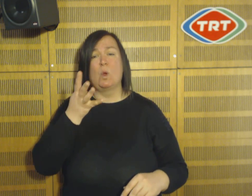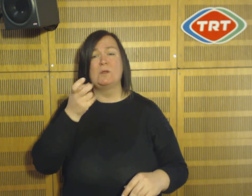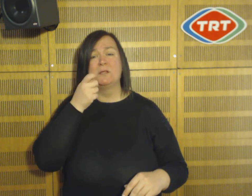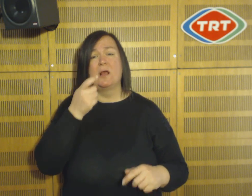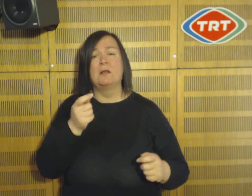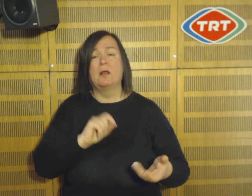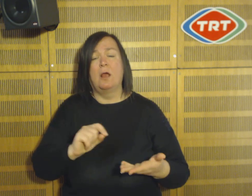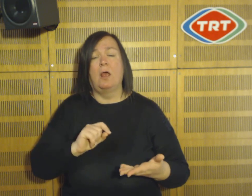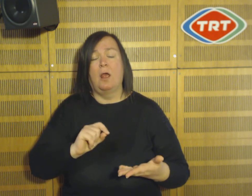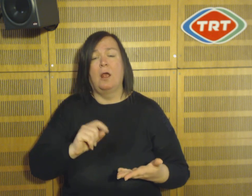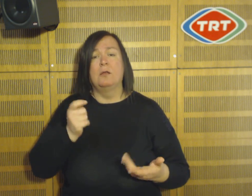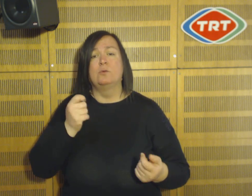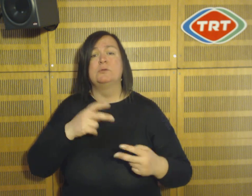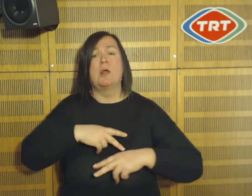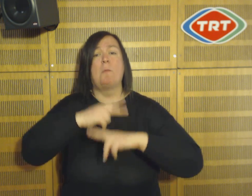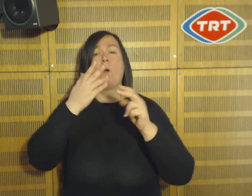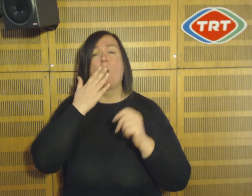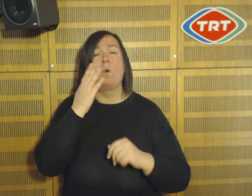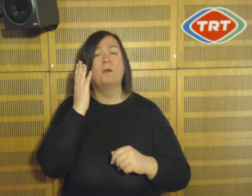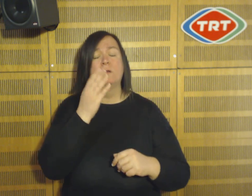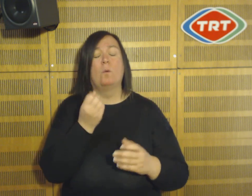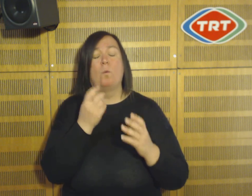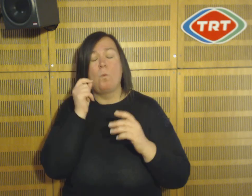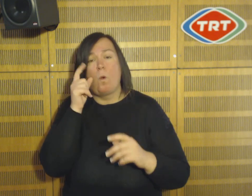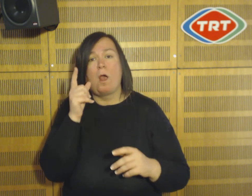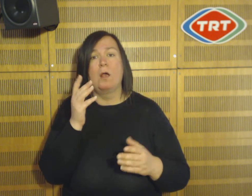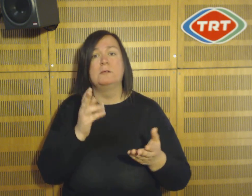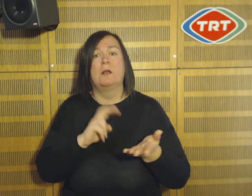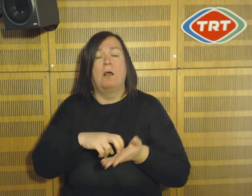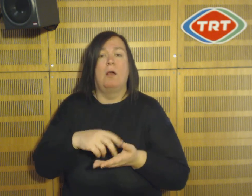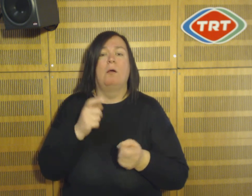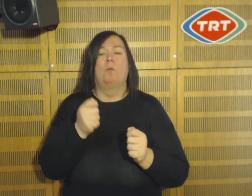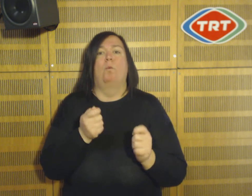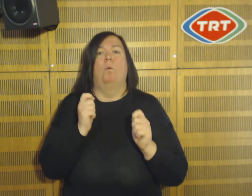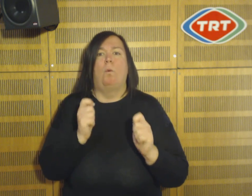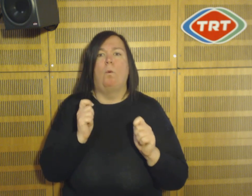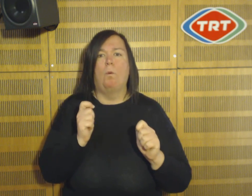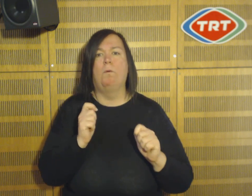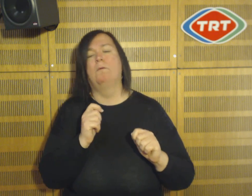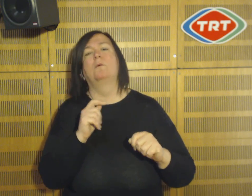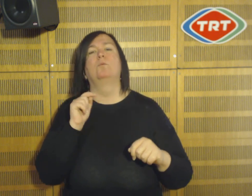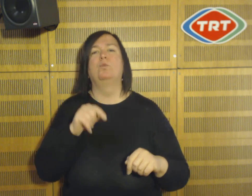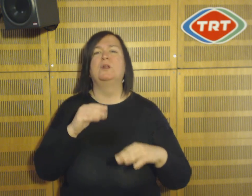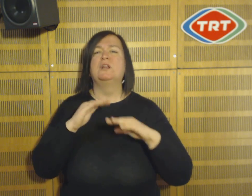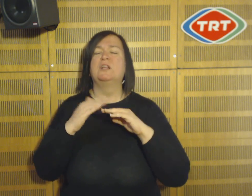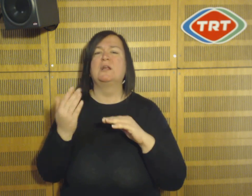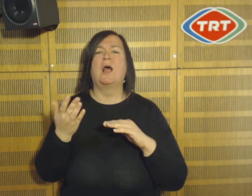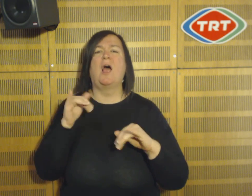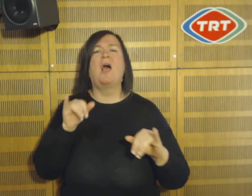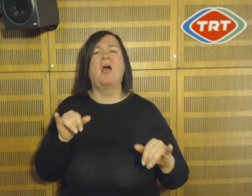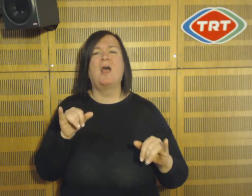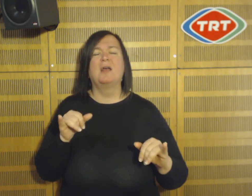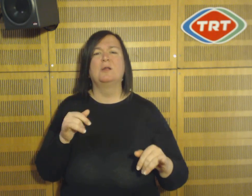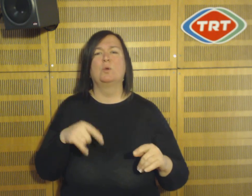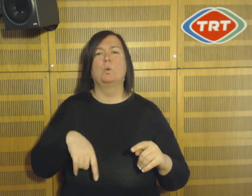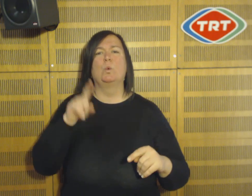zorlanıyordum sabah okula gitmekte uyanmakta çok zorl ordum Eee bunun da dışında yine aynı şekilde gün içerisinde çok